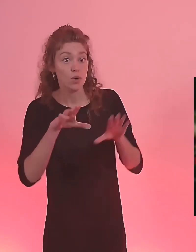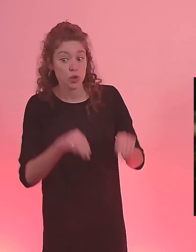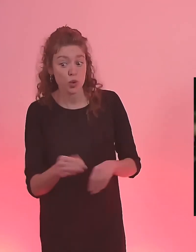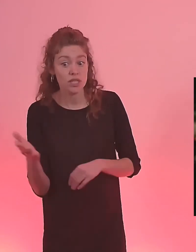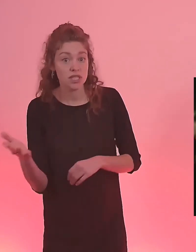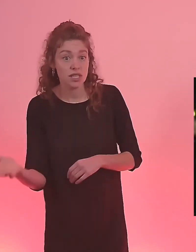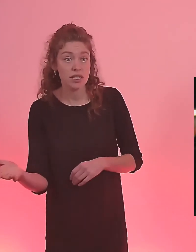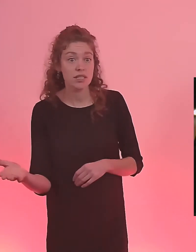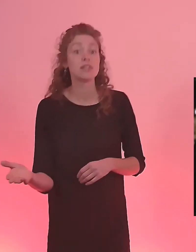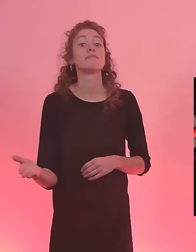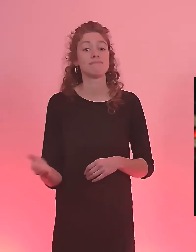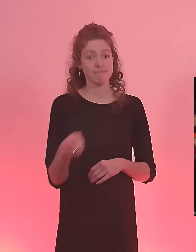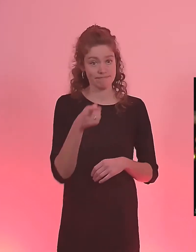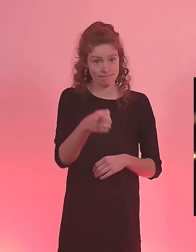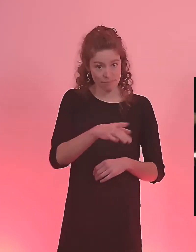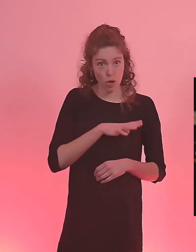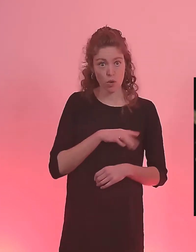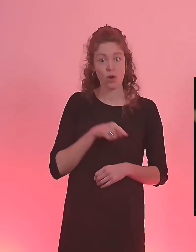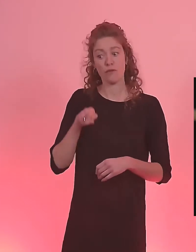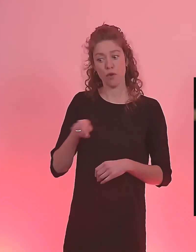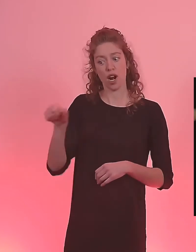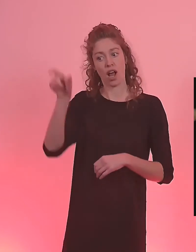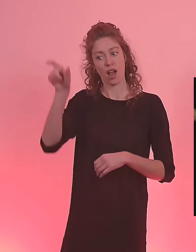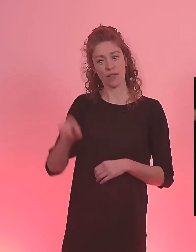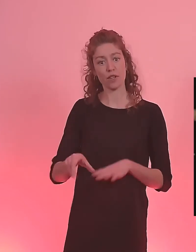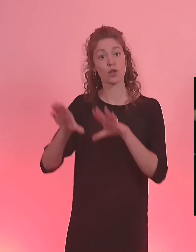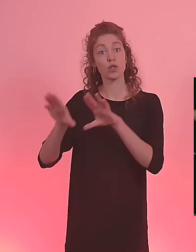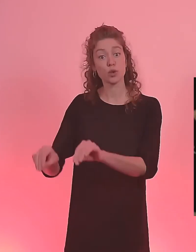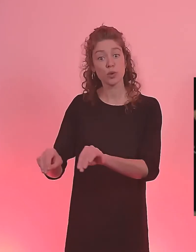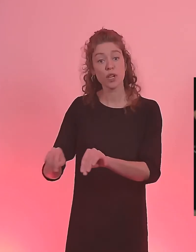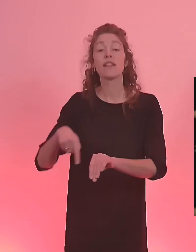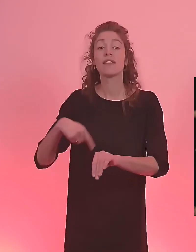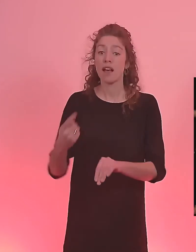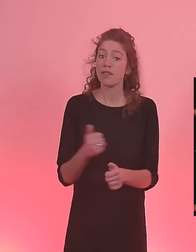dat voor die ander, dan doe je het